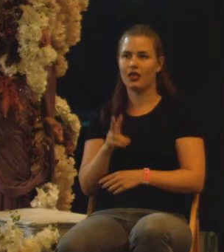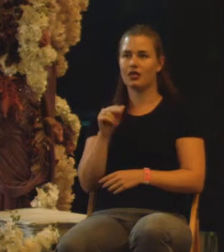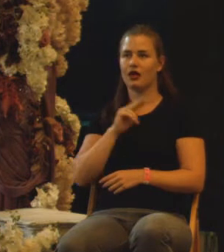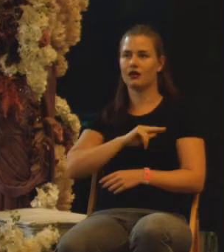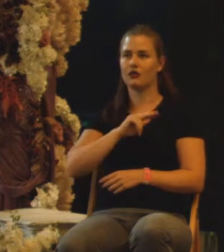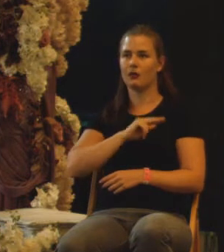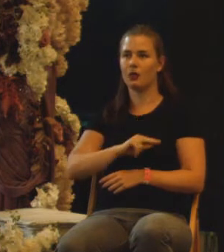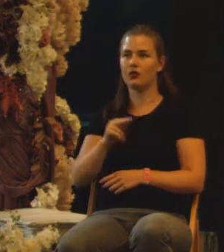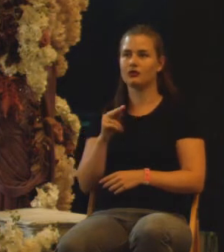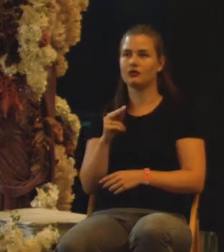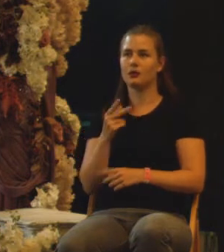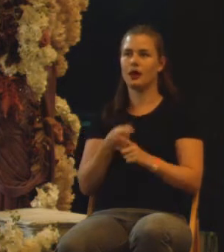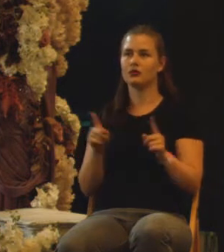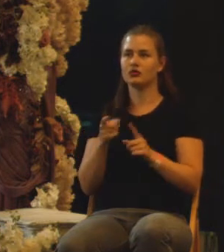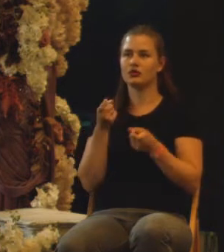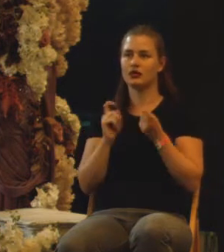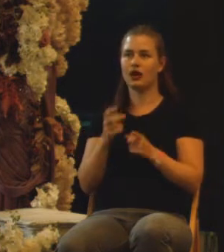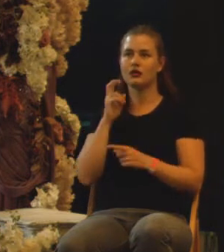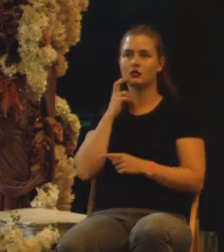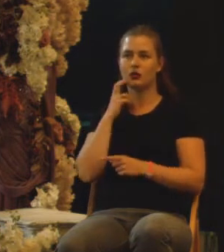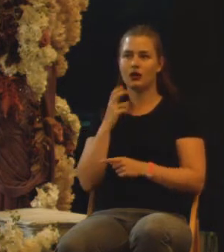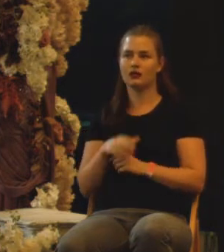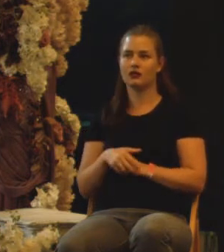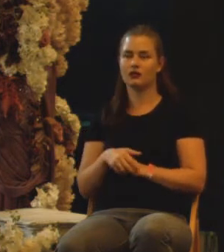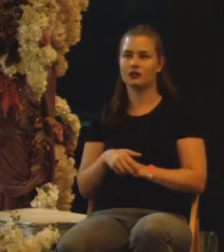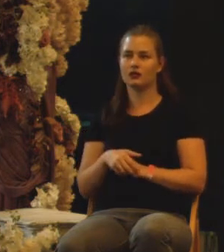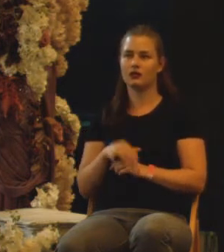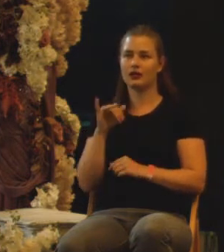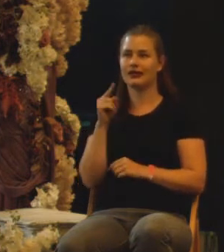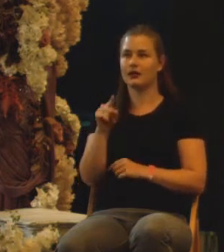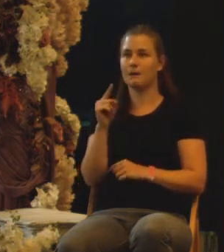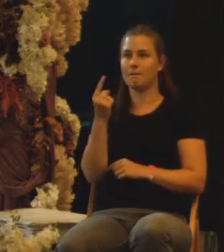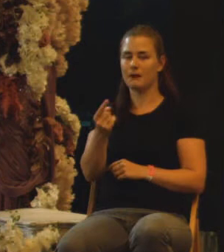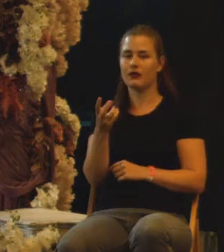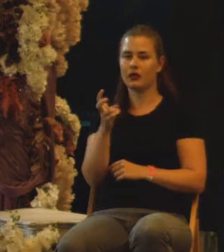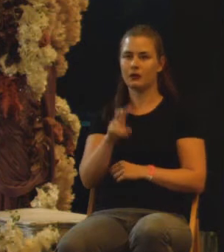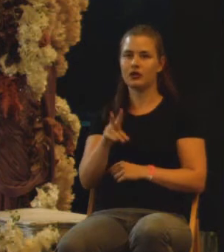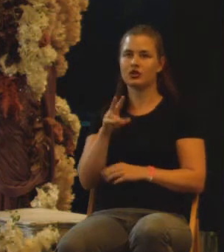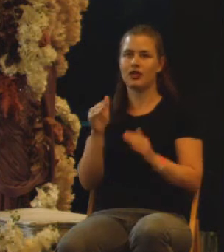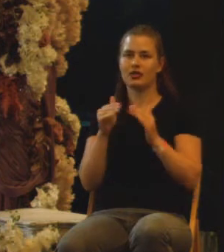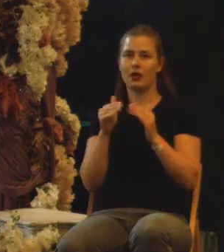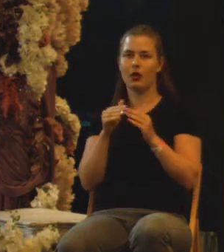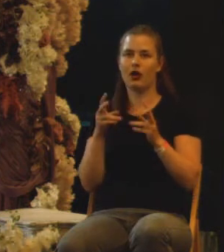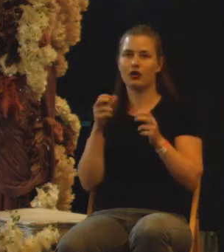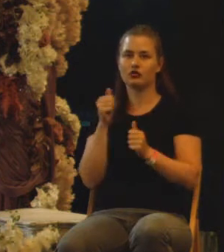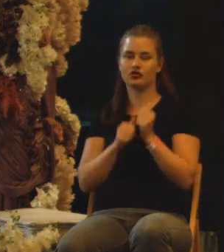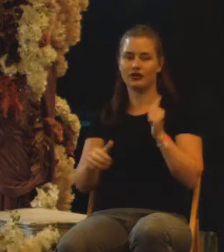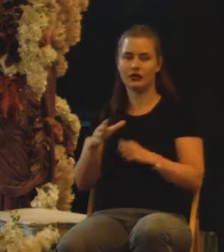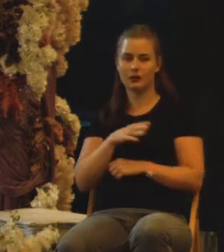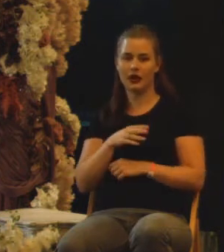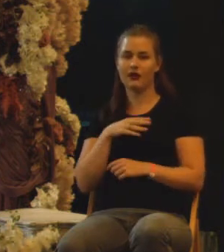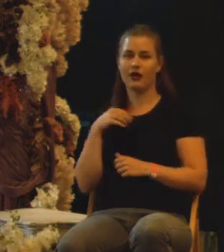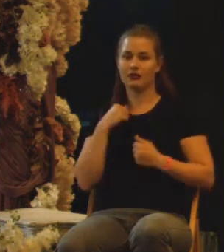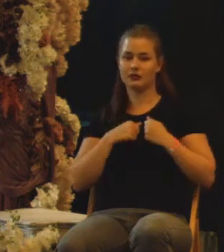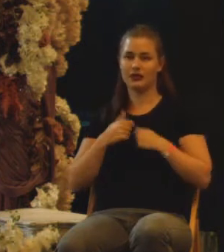работе. Ну, потому что ты реально сексуальная. Но ты первая пришла домой, как часто бывает. Смыла с себя